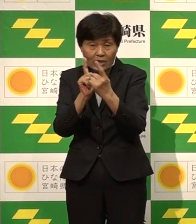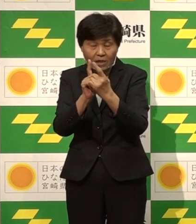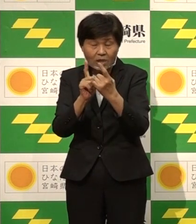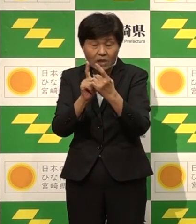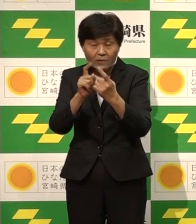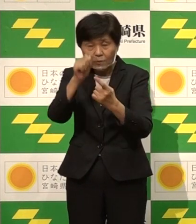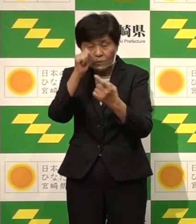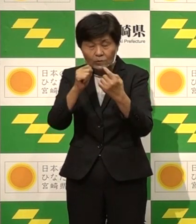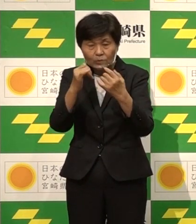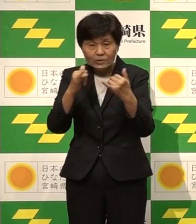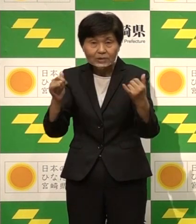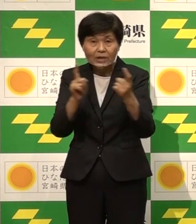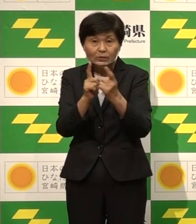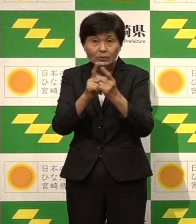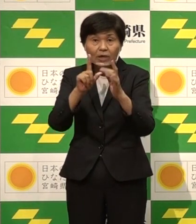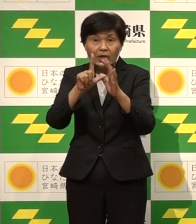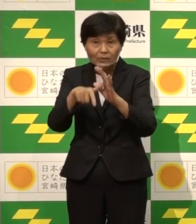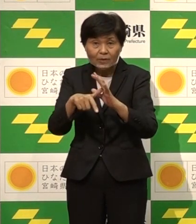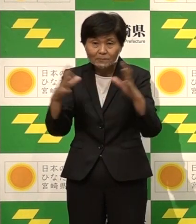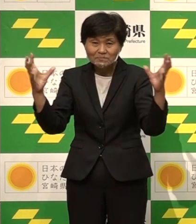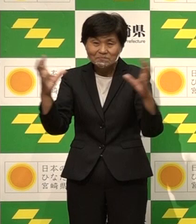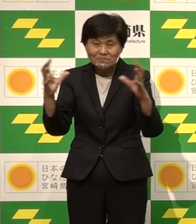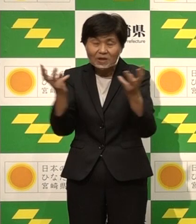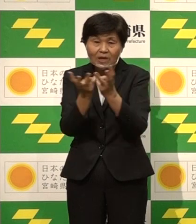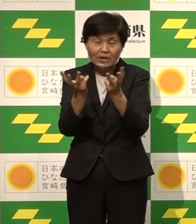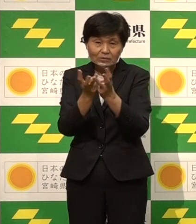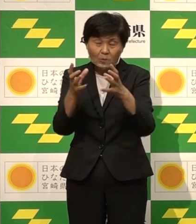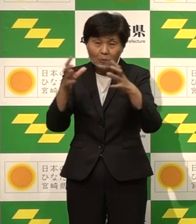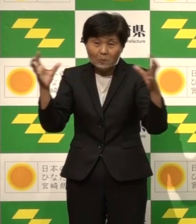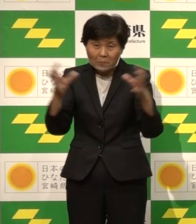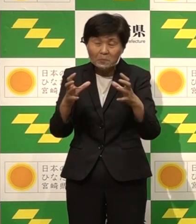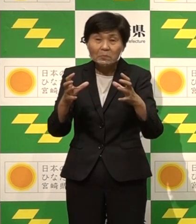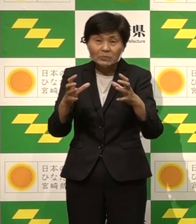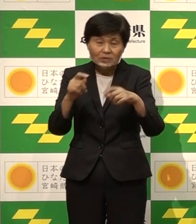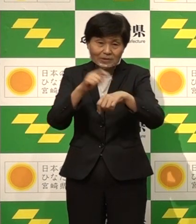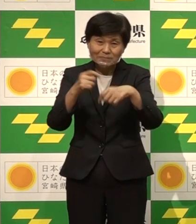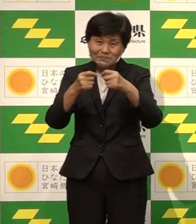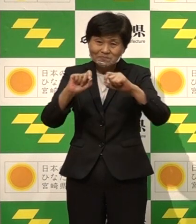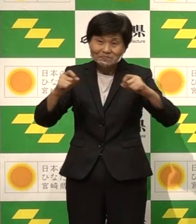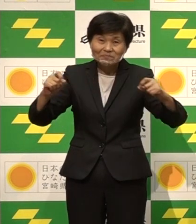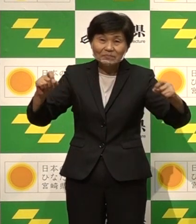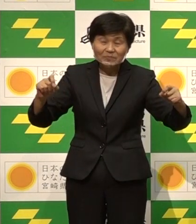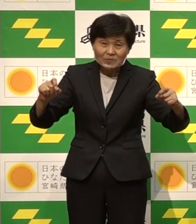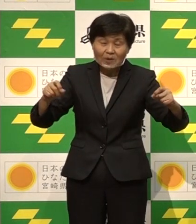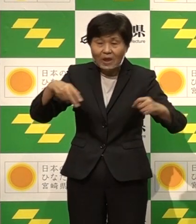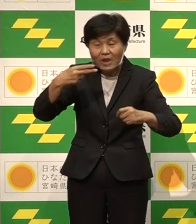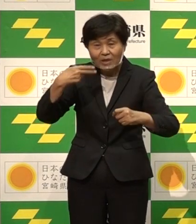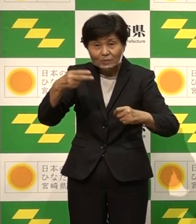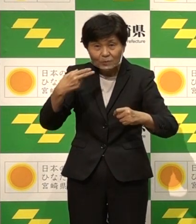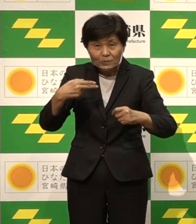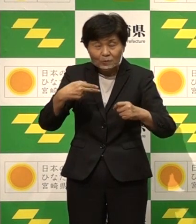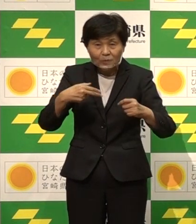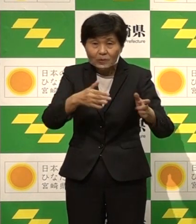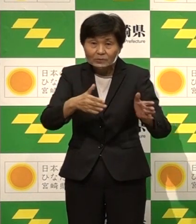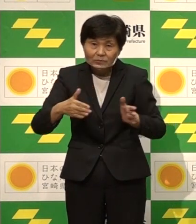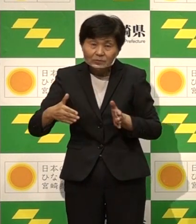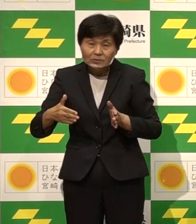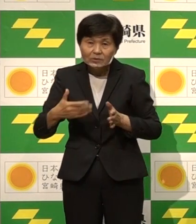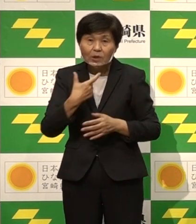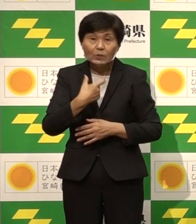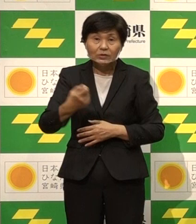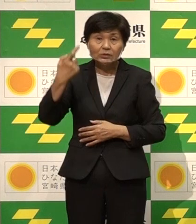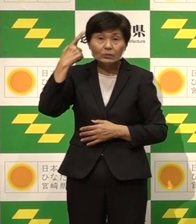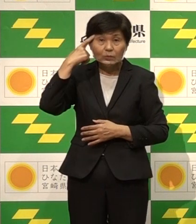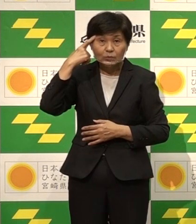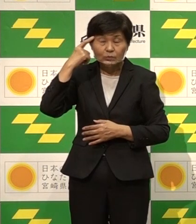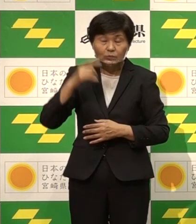1週間前から大人数や長時間の会食等ですね、感染リスクの高いような行動を避けていただく、まあ、こういったような注意も必要であ